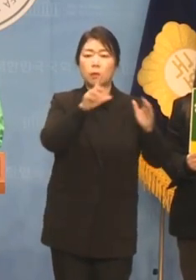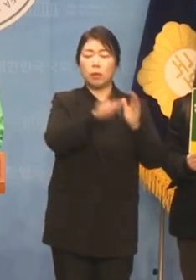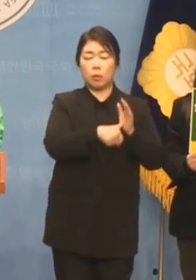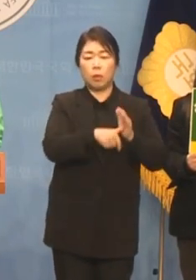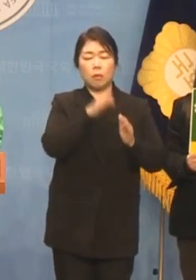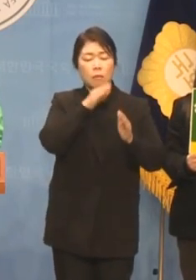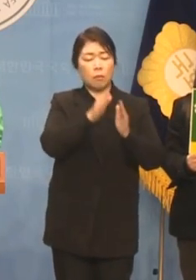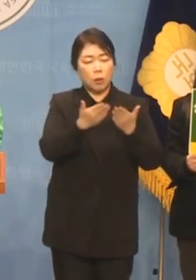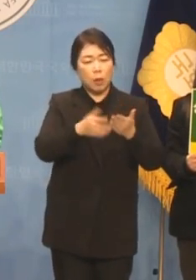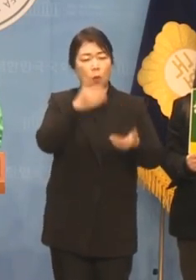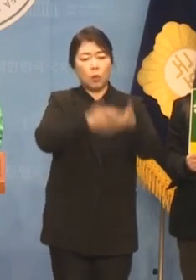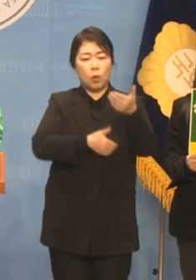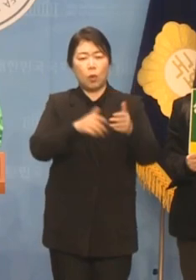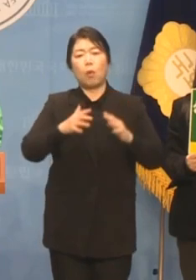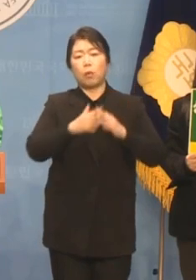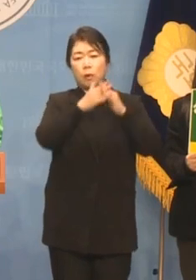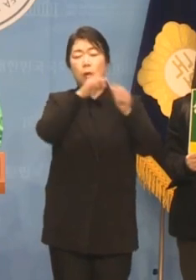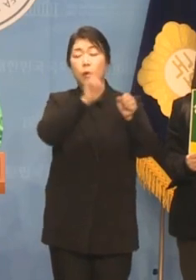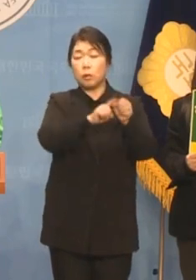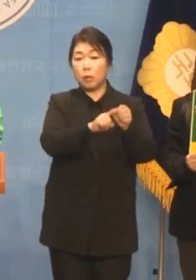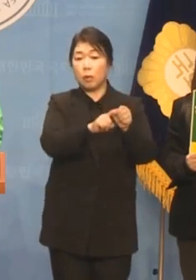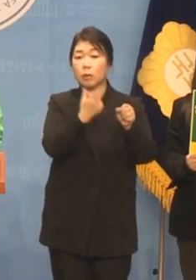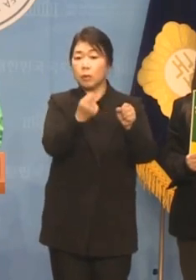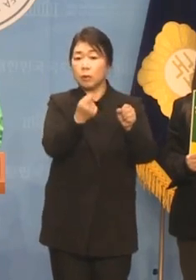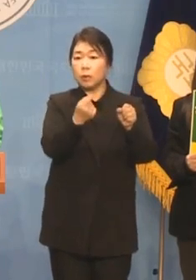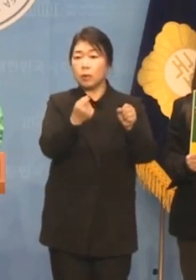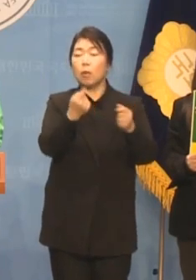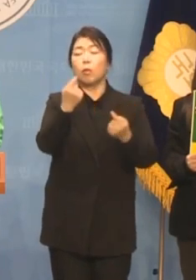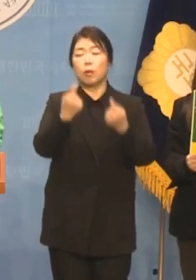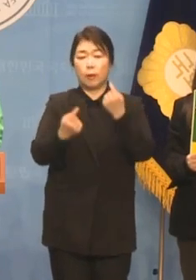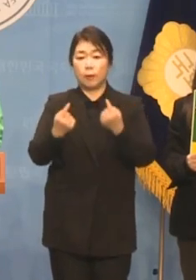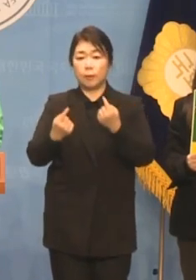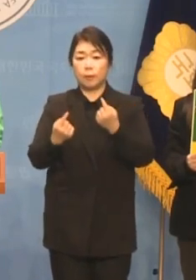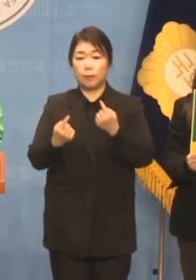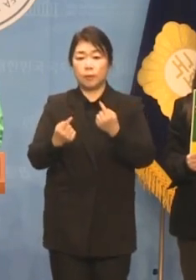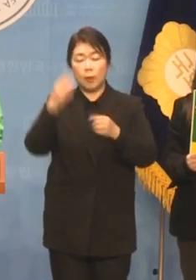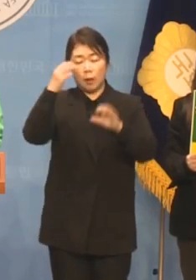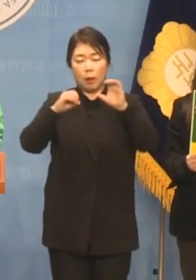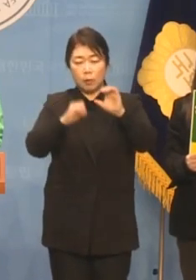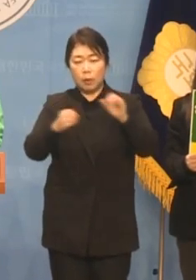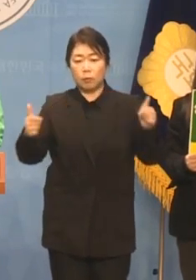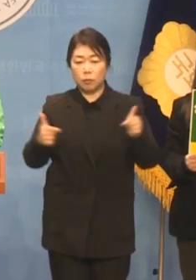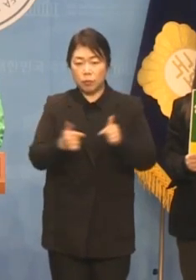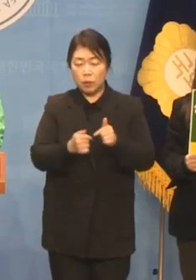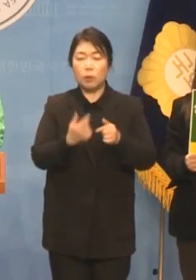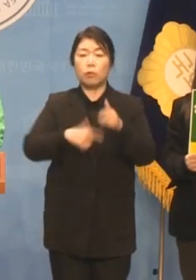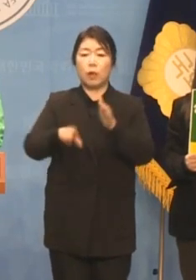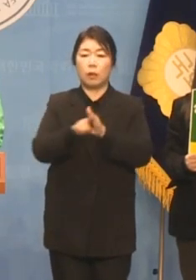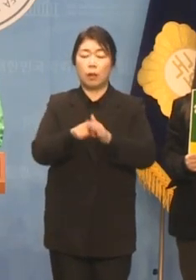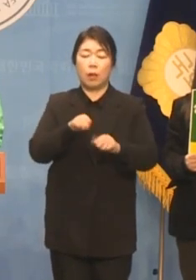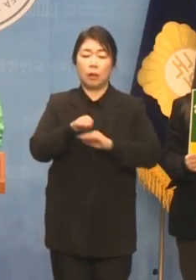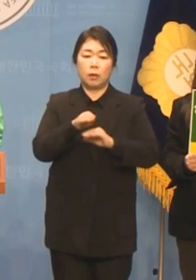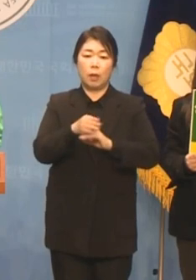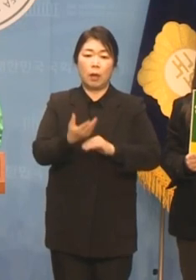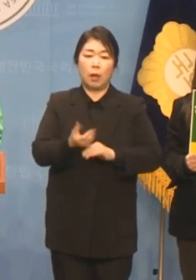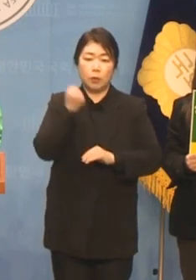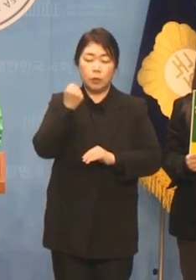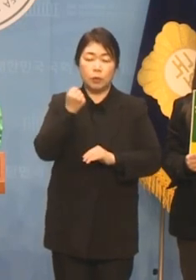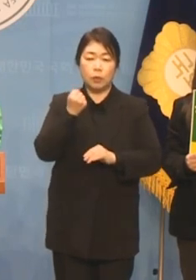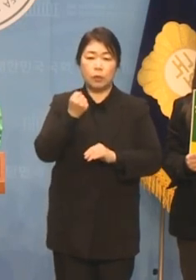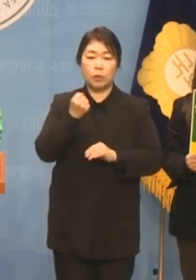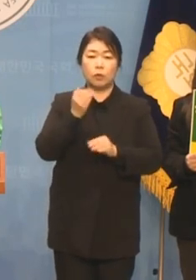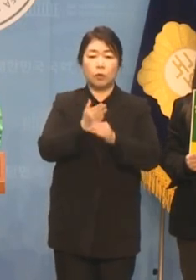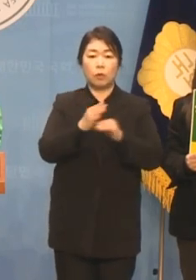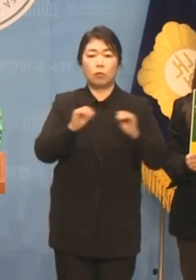본질은 어떤 고속도로 건설 로선을 선택할지가 아니라 온실가스 배출을 증가시키는 자가용 중심의 국가 사업과 토원